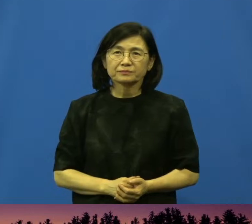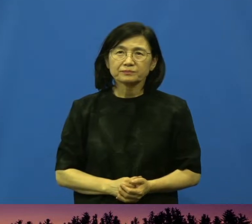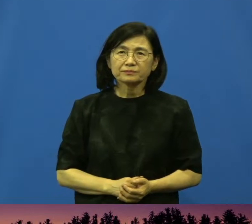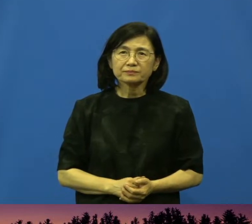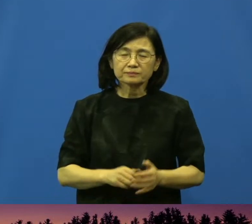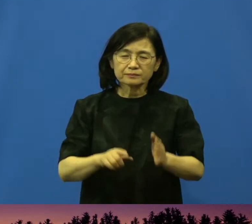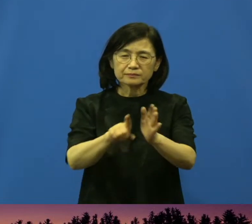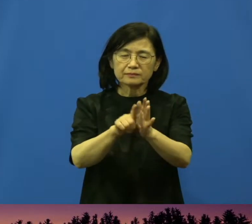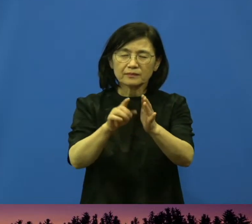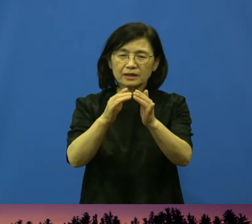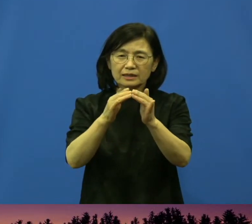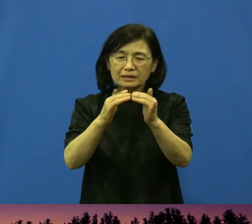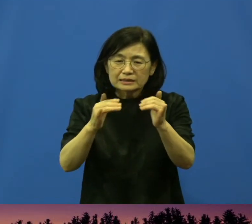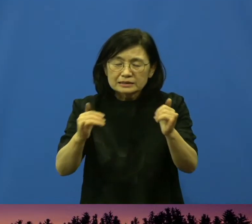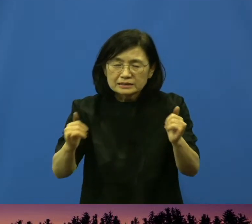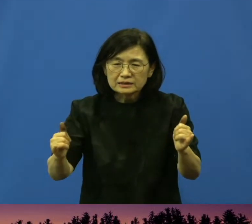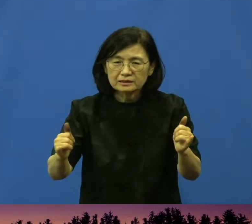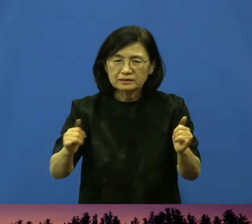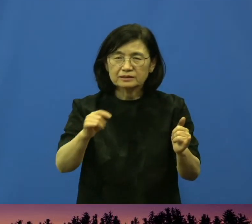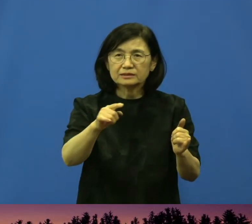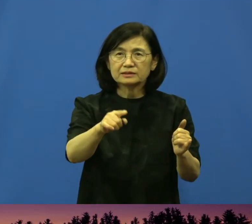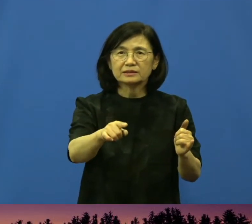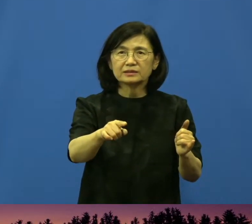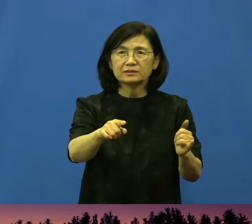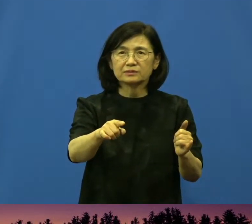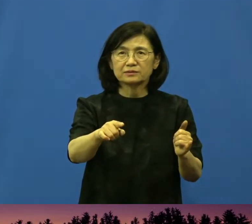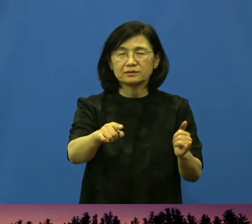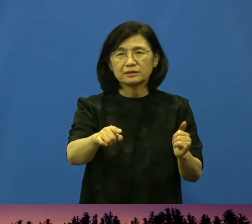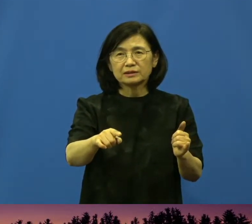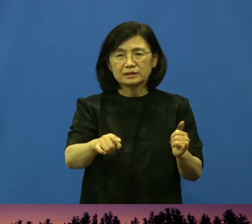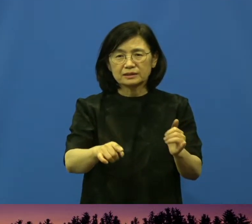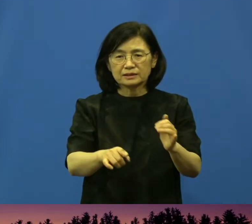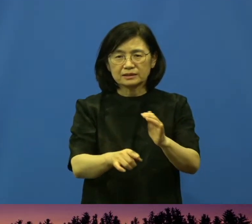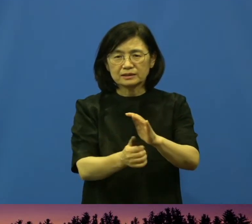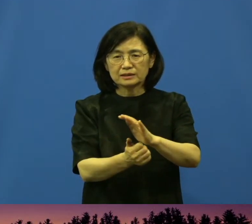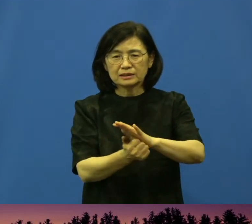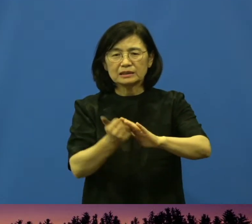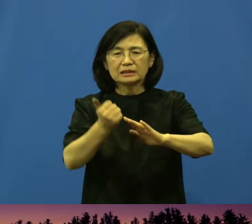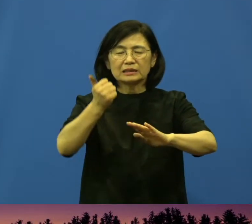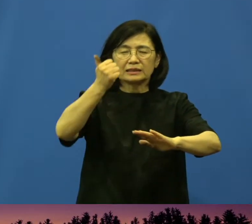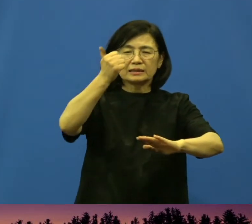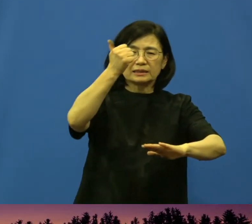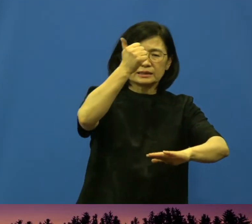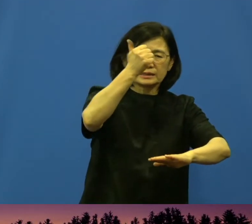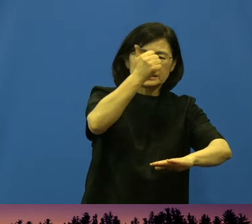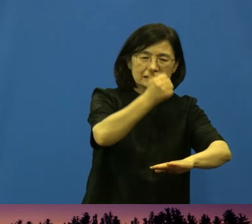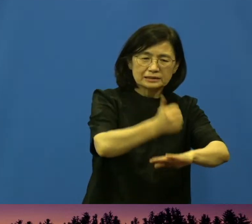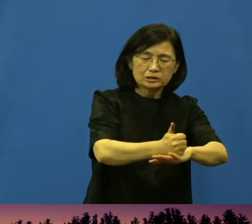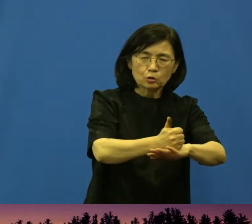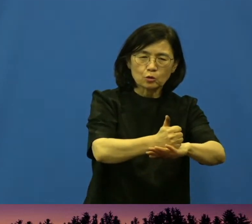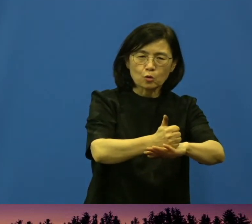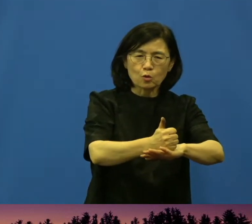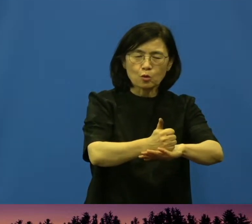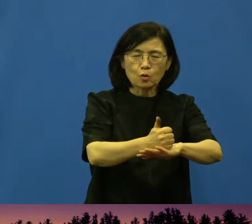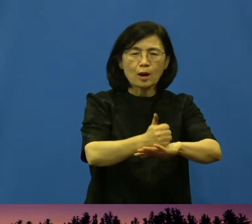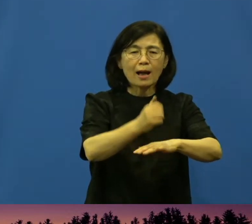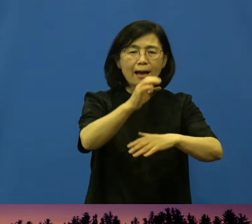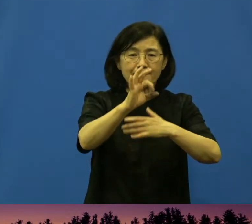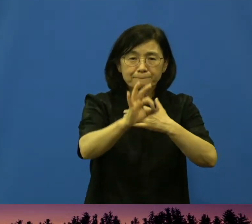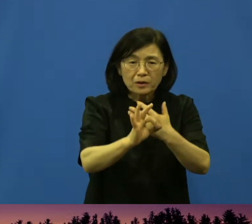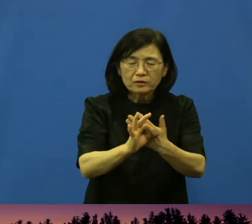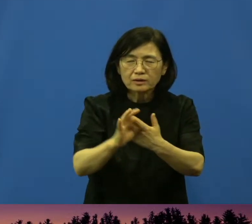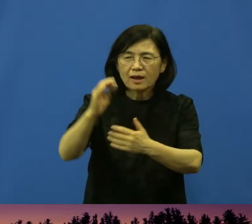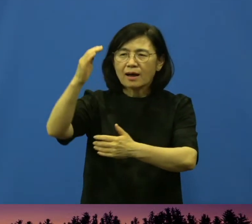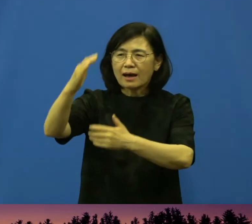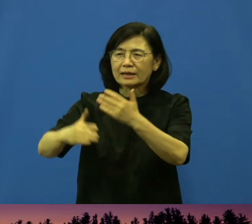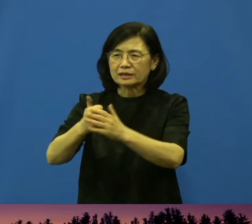이 세상의 철학에 오염되어 있어요. 우리가 성공을 하고 잘 나야 하나님께 쓰임받을 줄로 생각해요.